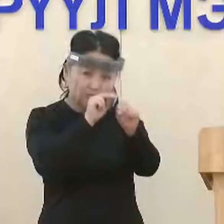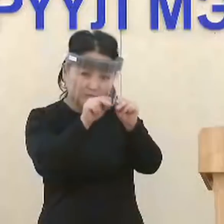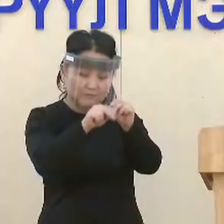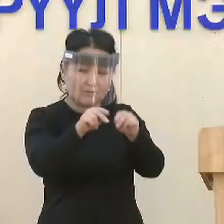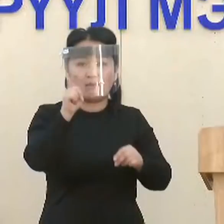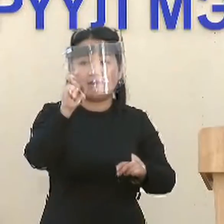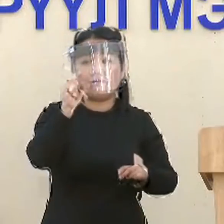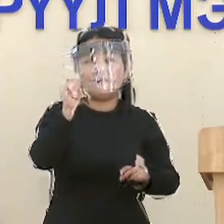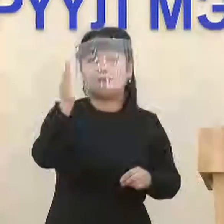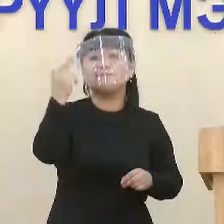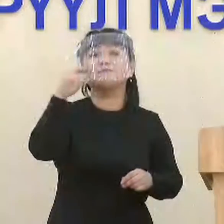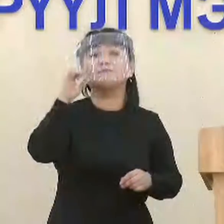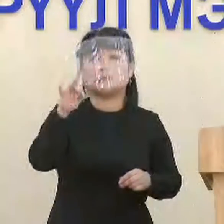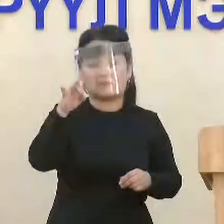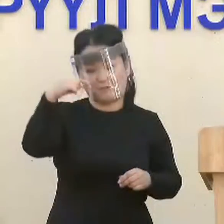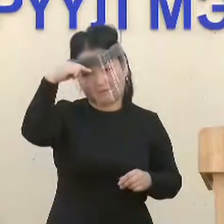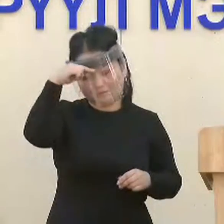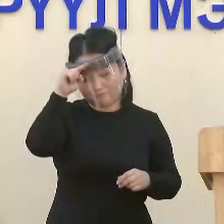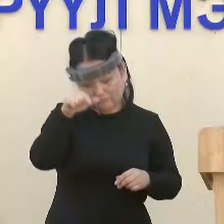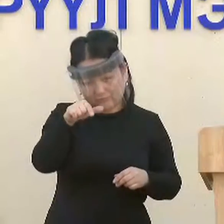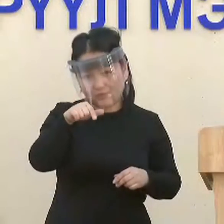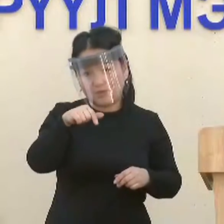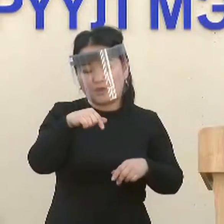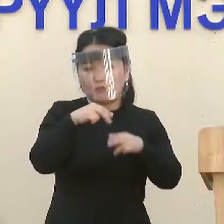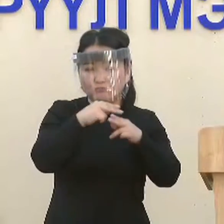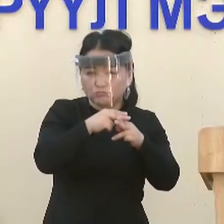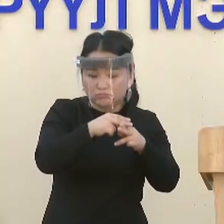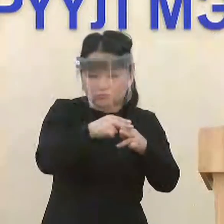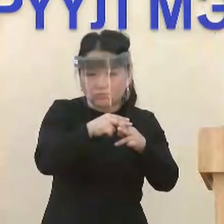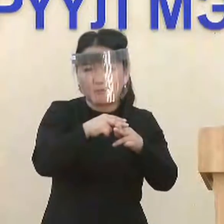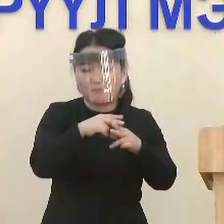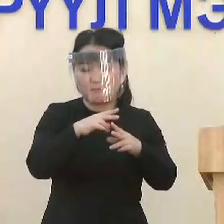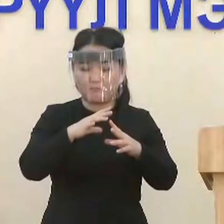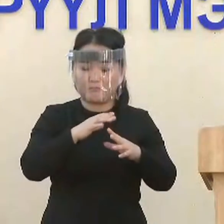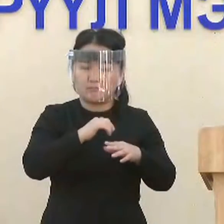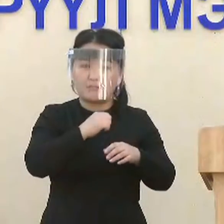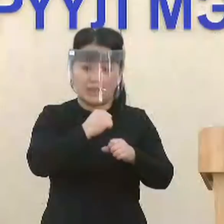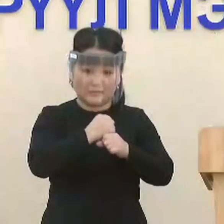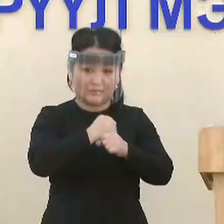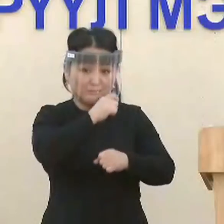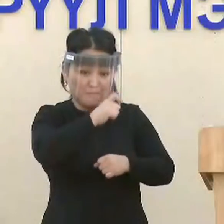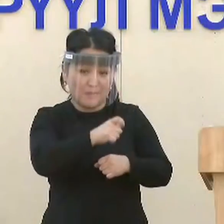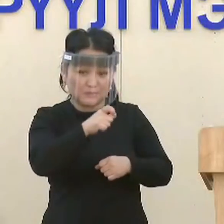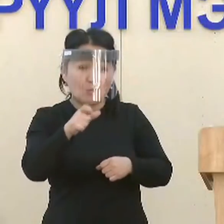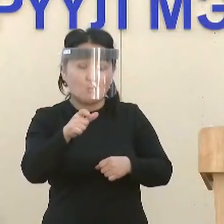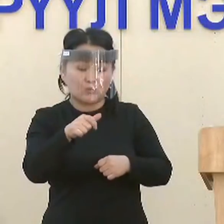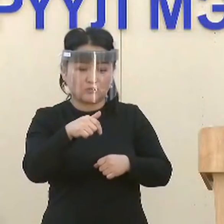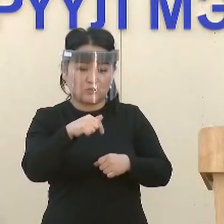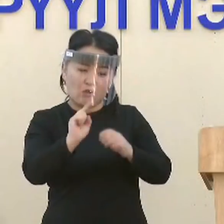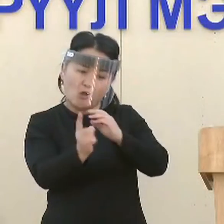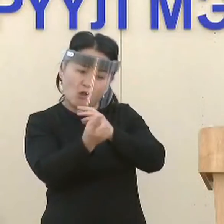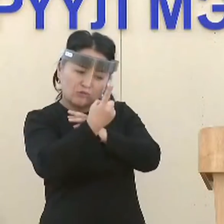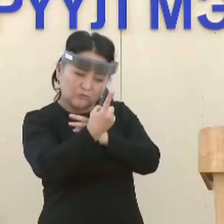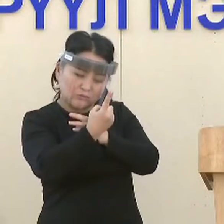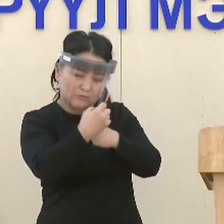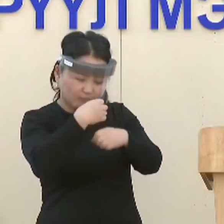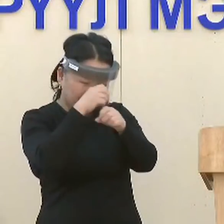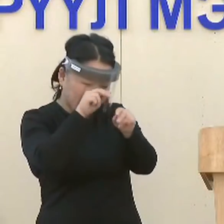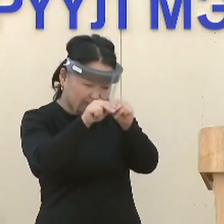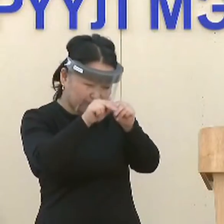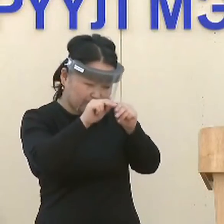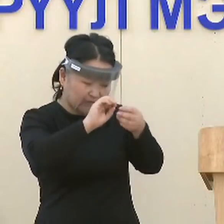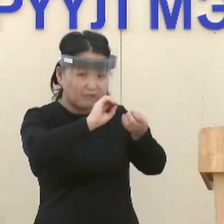хавдрын онцтой хавдраа эмчилүүлж байсан хүмүүс ч ирсэн байгаа. Тэрийг бид нар онцгойлж шинжилгээ авч одоо хянаж байгаа. Тэн дээр